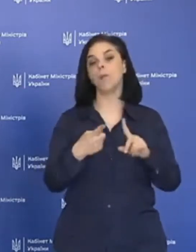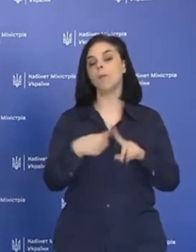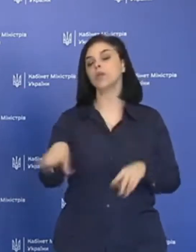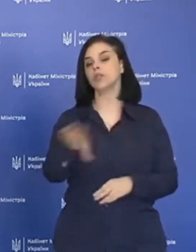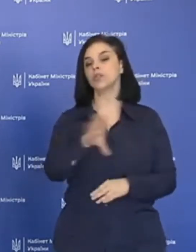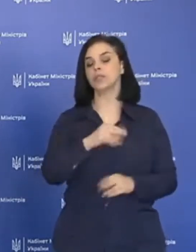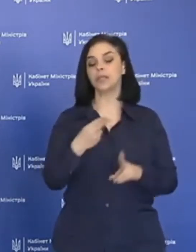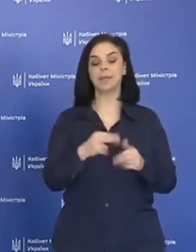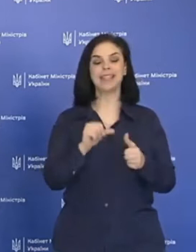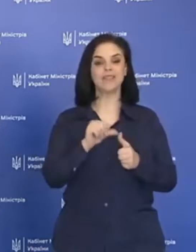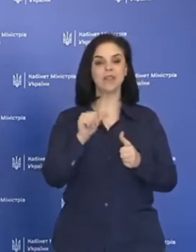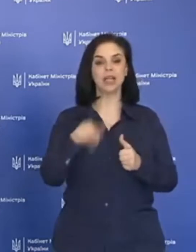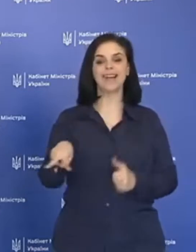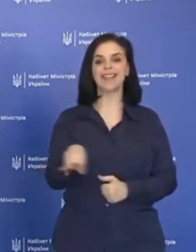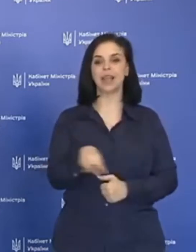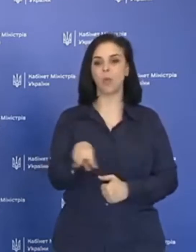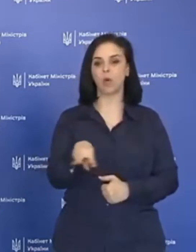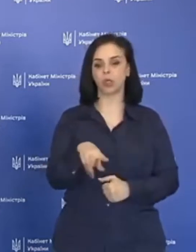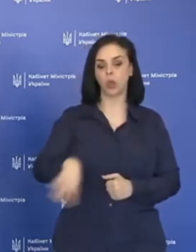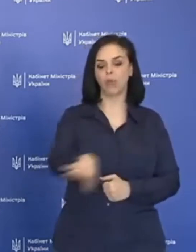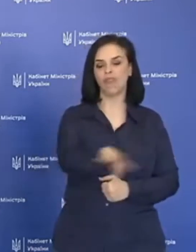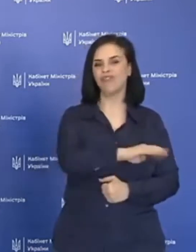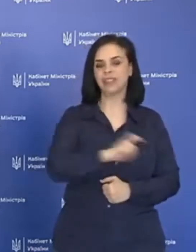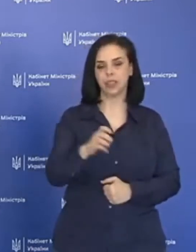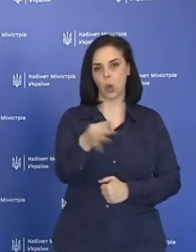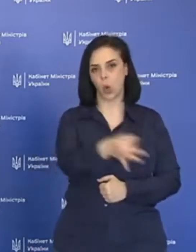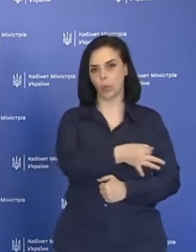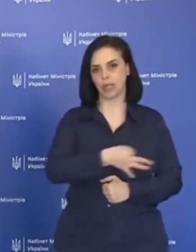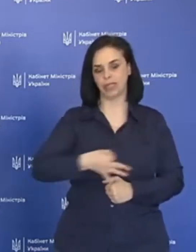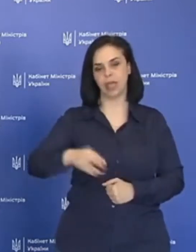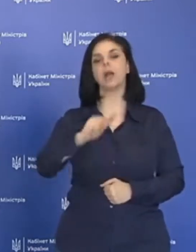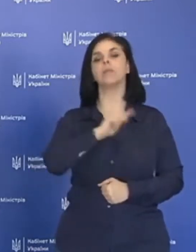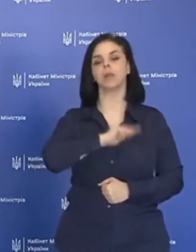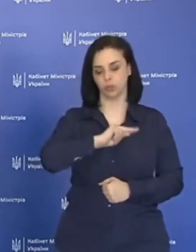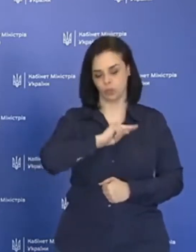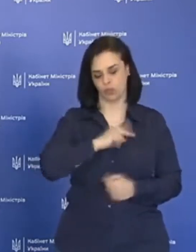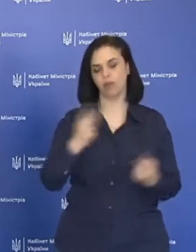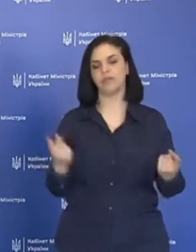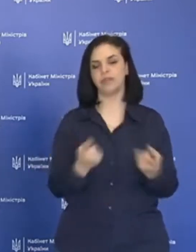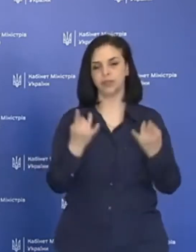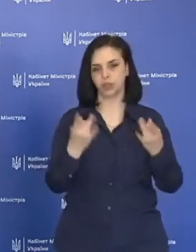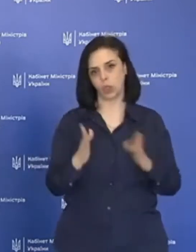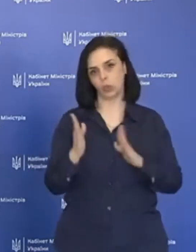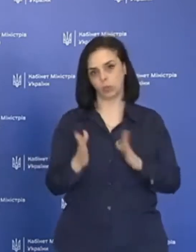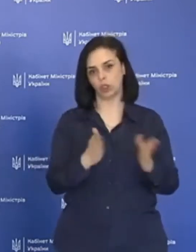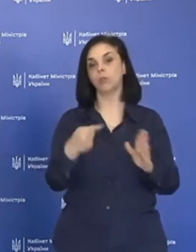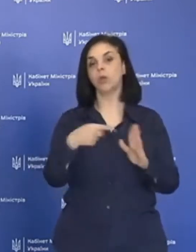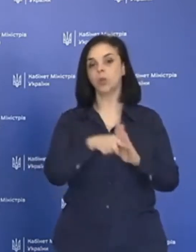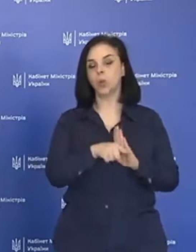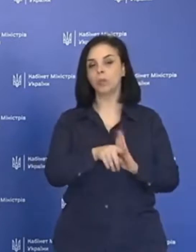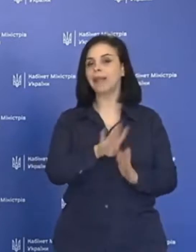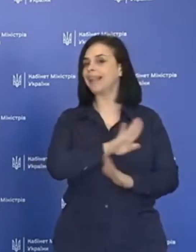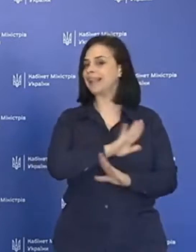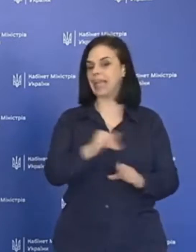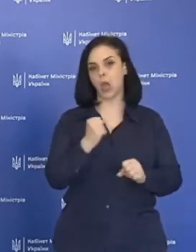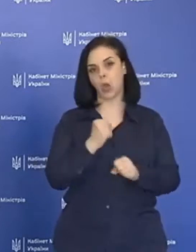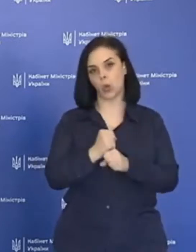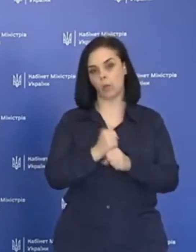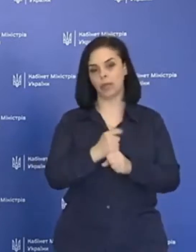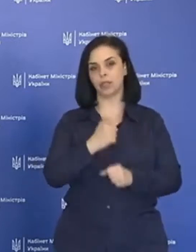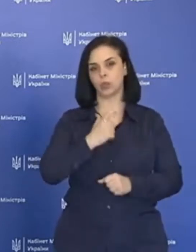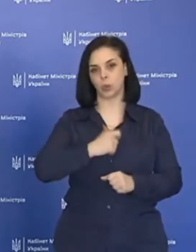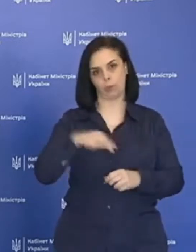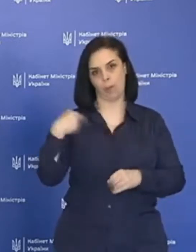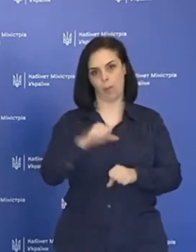всі без виключення лабораторій по всіх областях працювали в звичайному режимі, тобто не робили